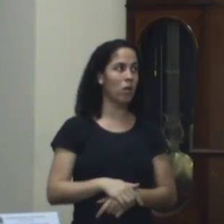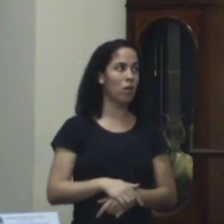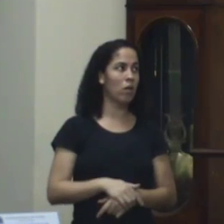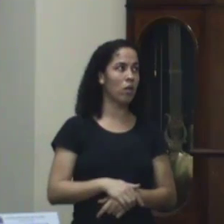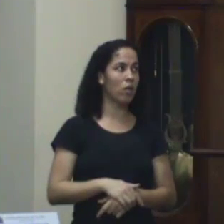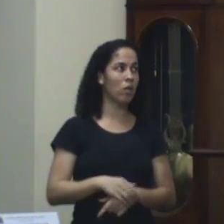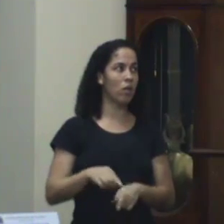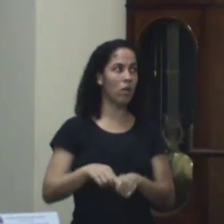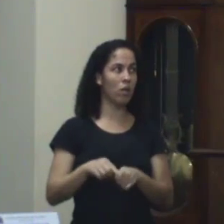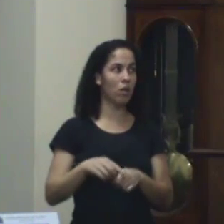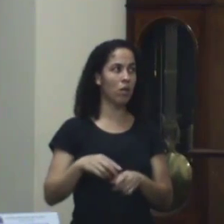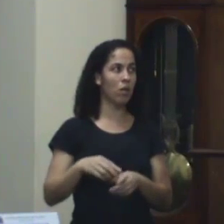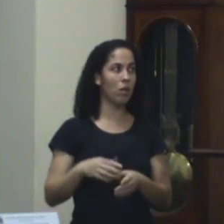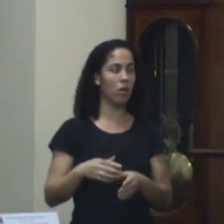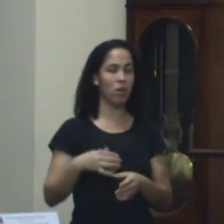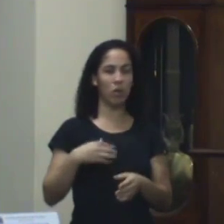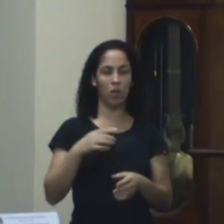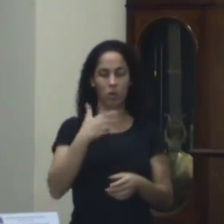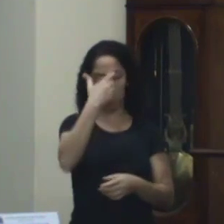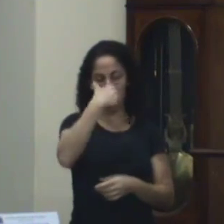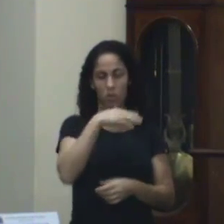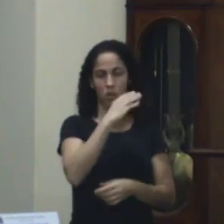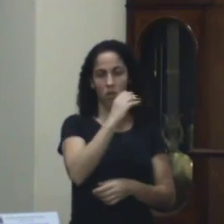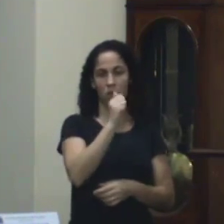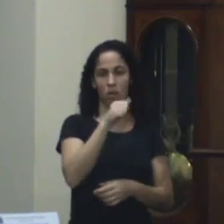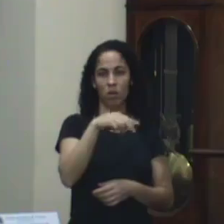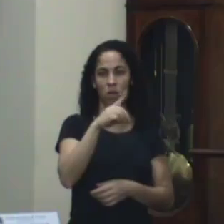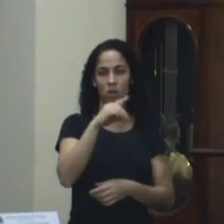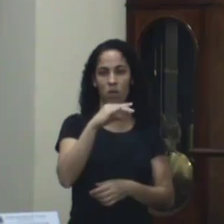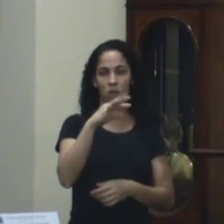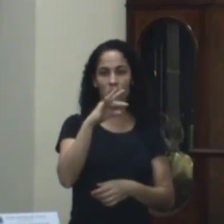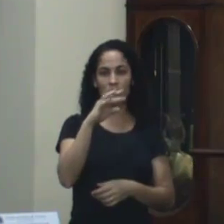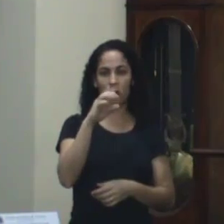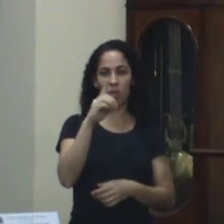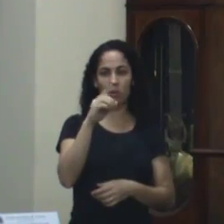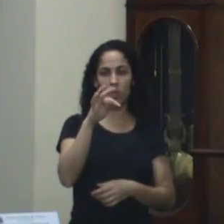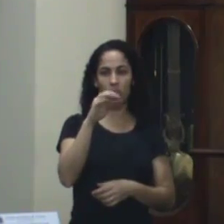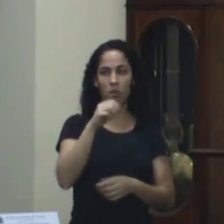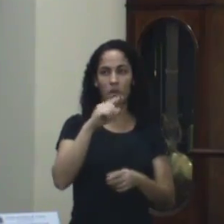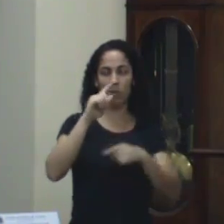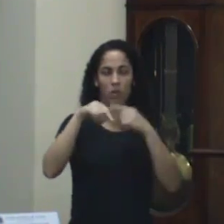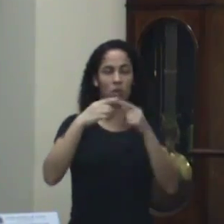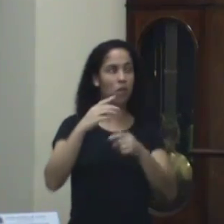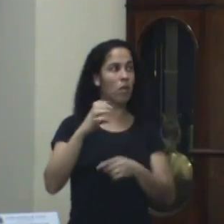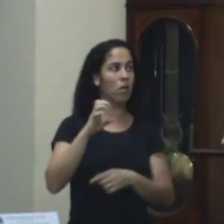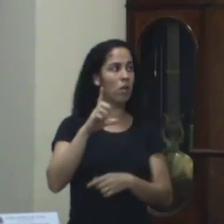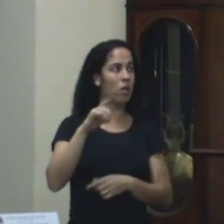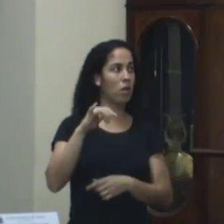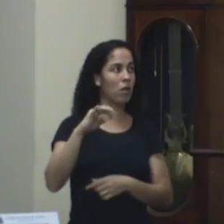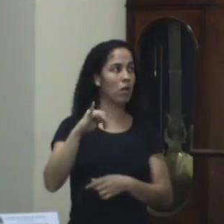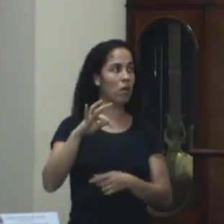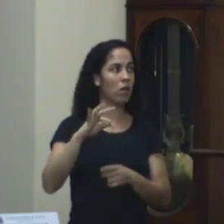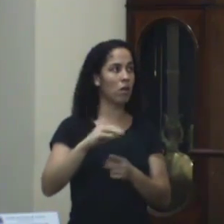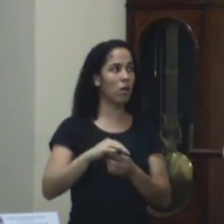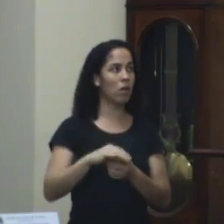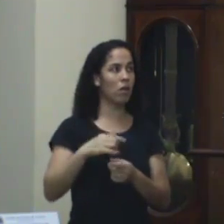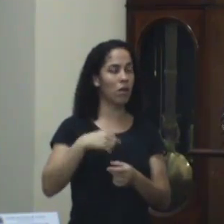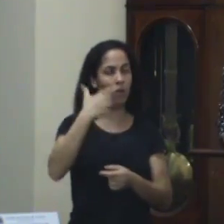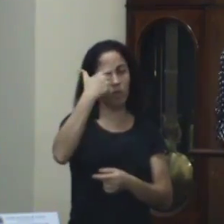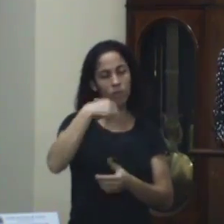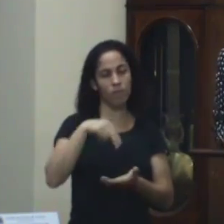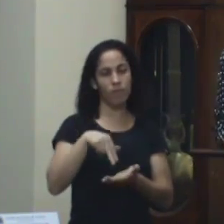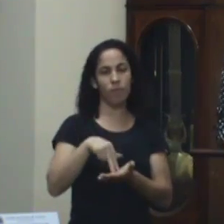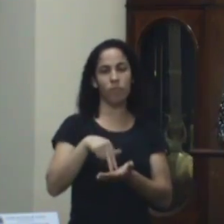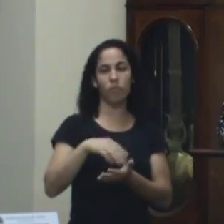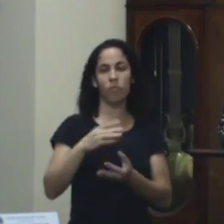me propus a ser candidata, né, e logo em seguida eleita, eu acho que eu tenho que ter um